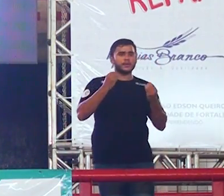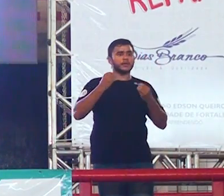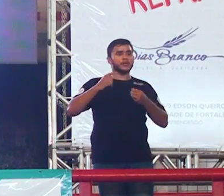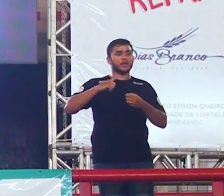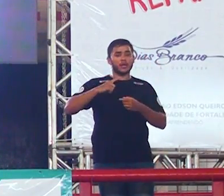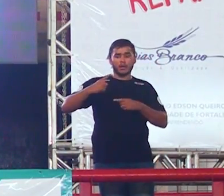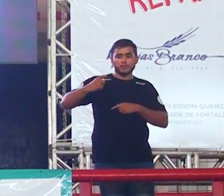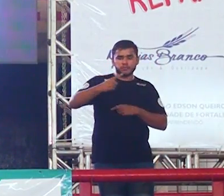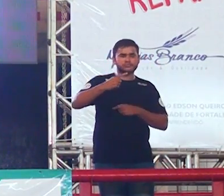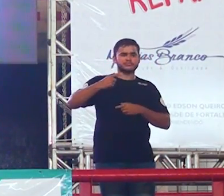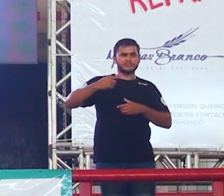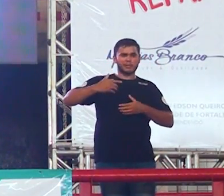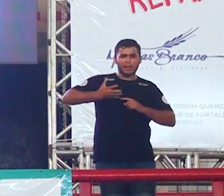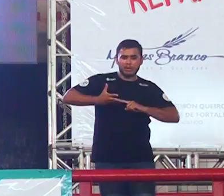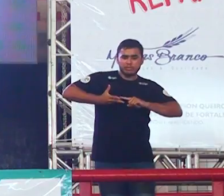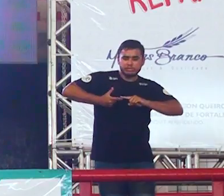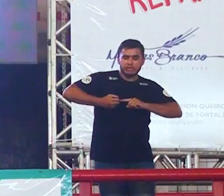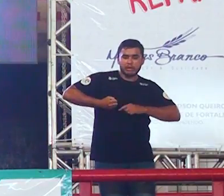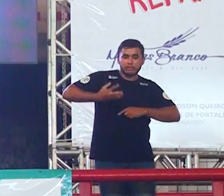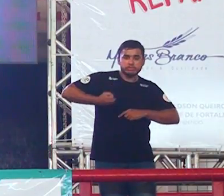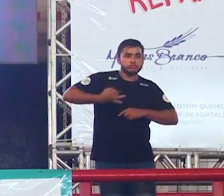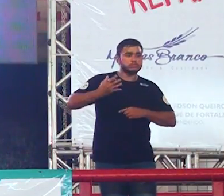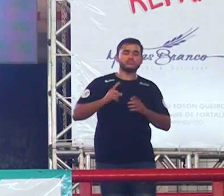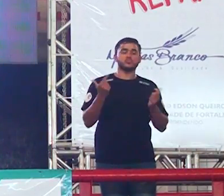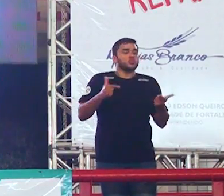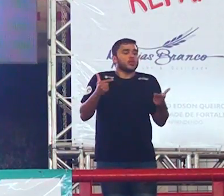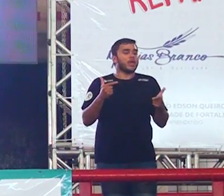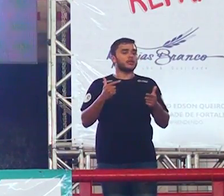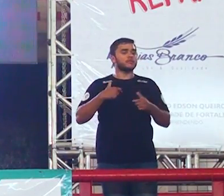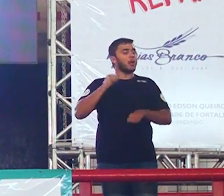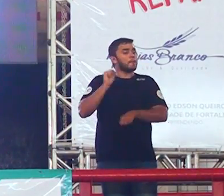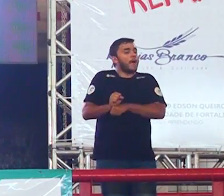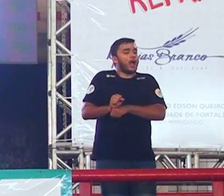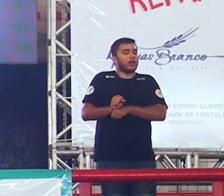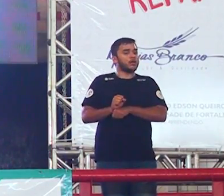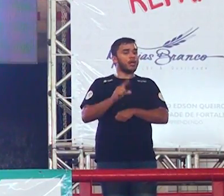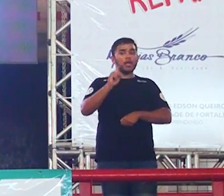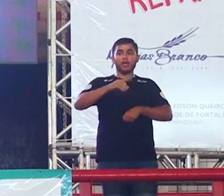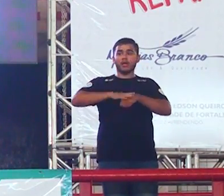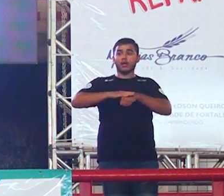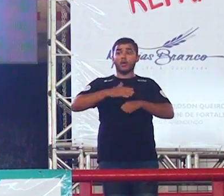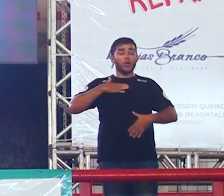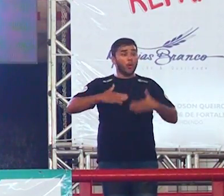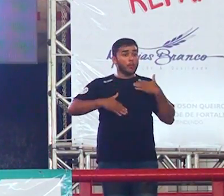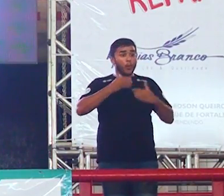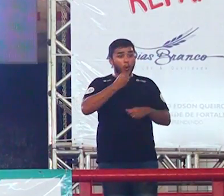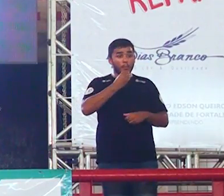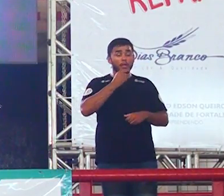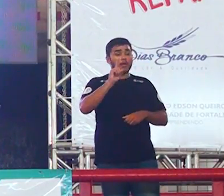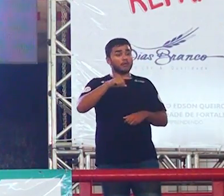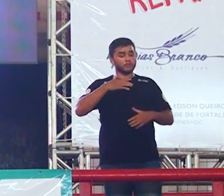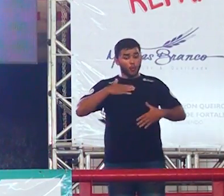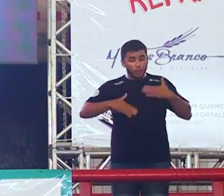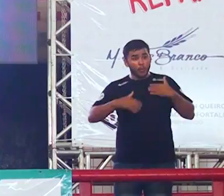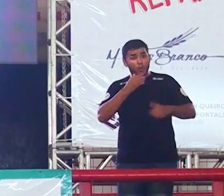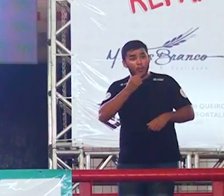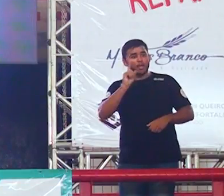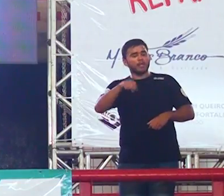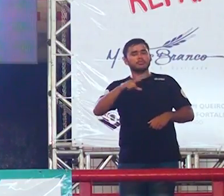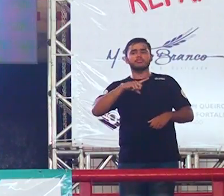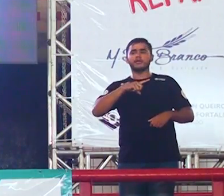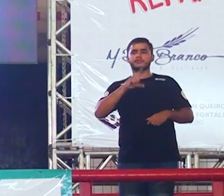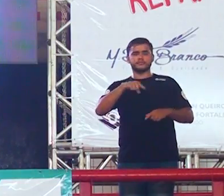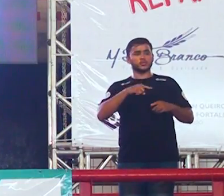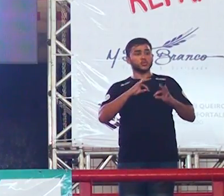quem? De mais espermatozoide. Ou seja, a saturação dos espermatozoides no local vai inibir